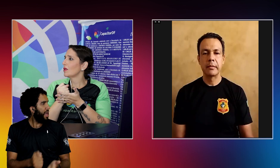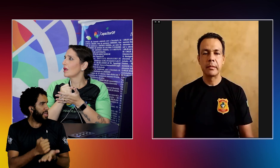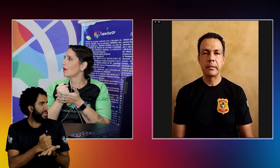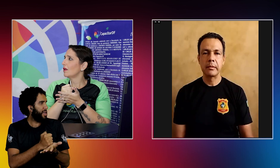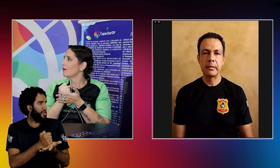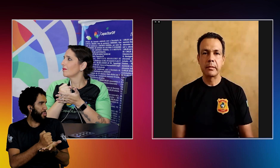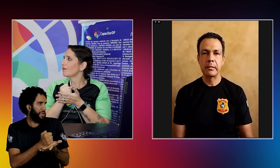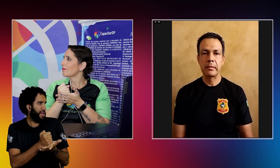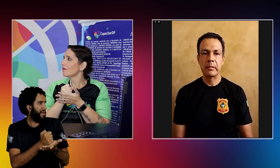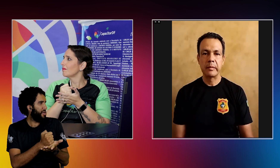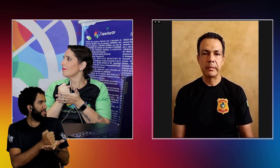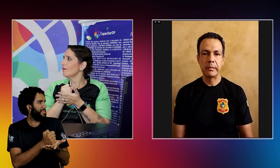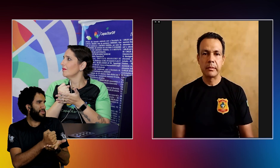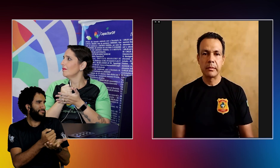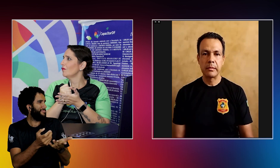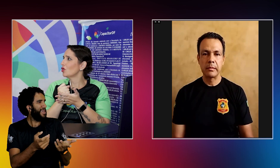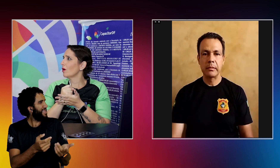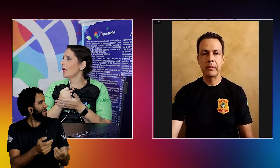usar muito esse aqui.